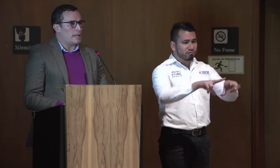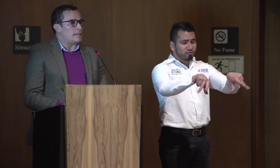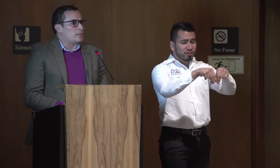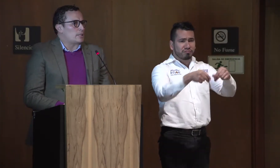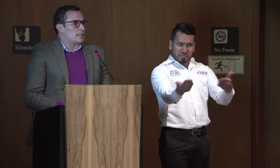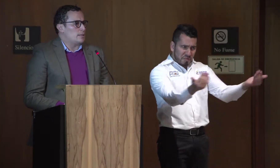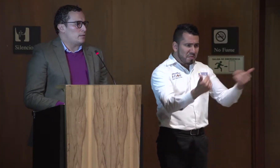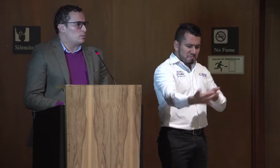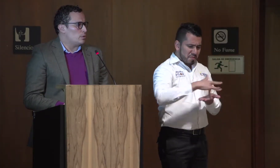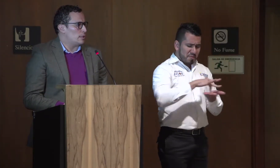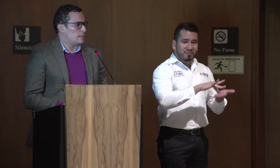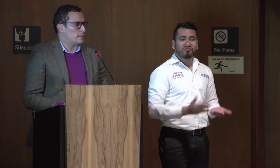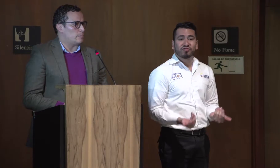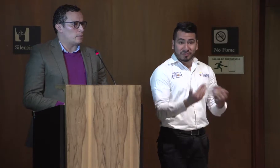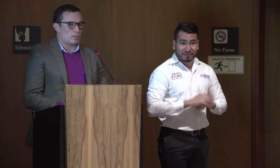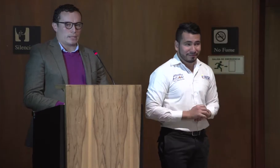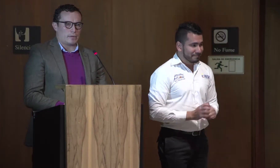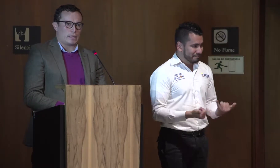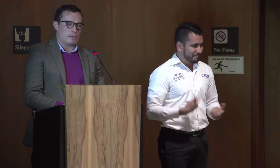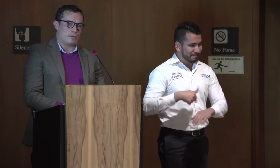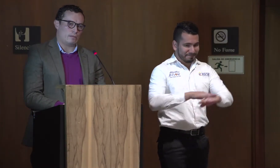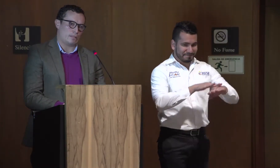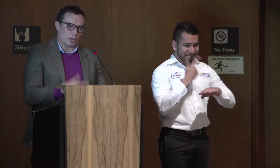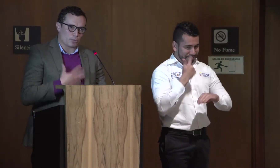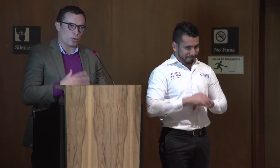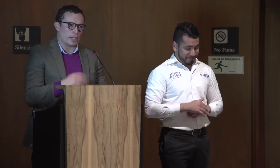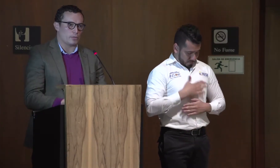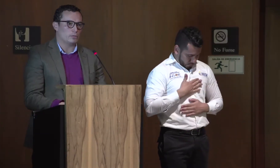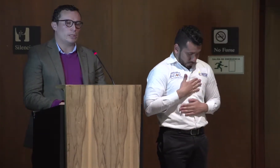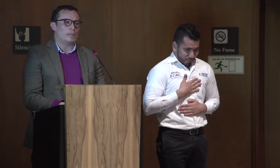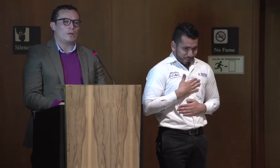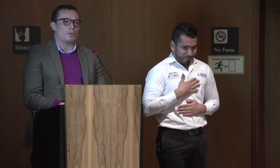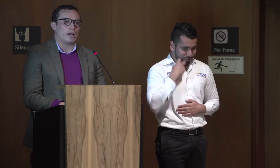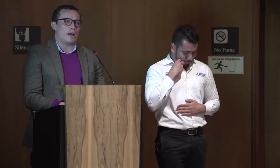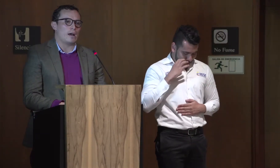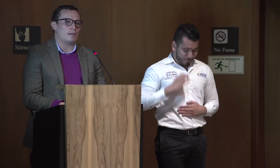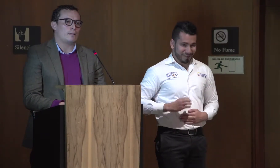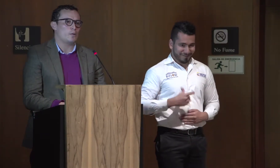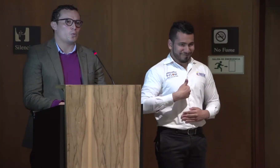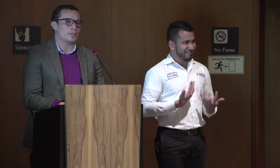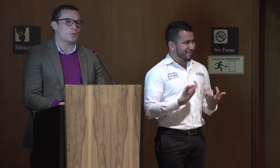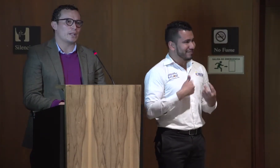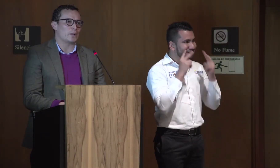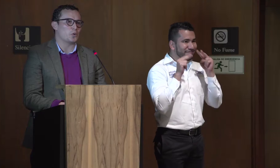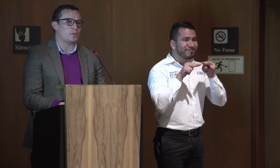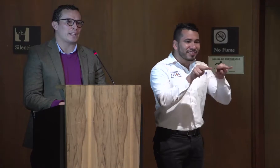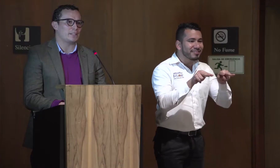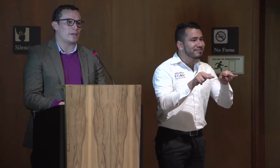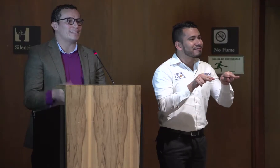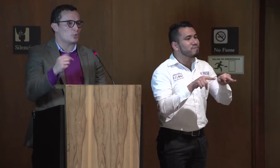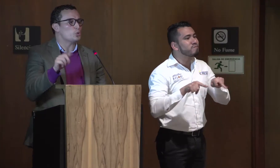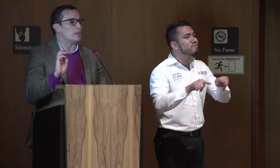colombiana. Y creo que está enseñando algo muy interesante. A mí me gustaría ver, ya como ciudadano, una ciudadanía